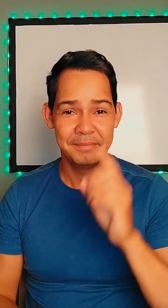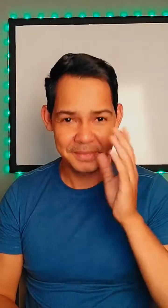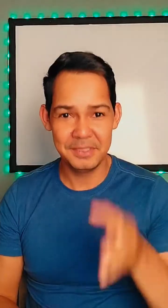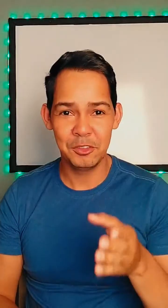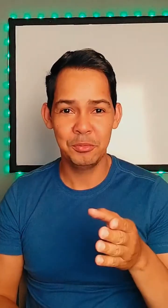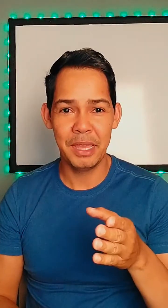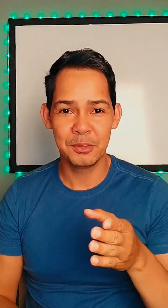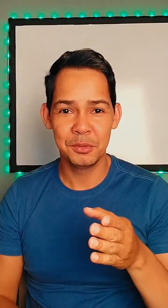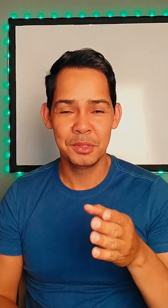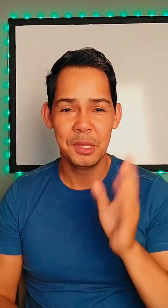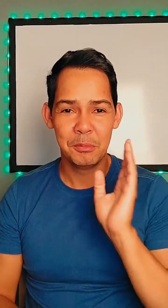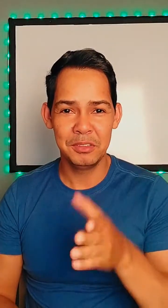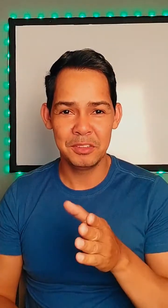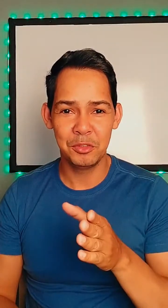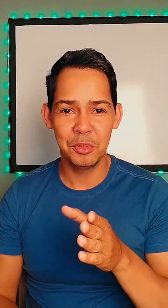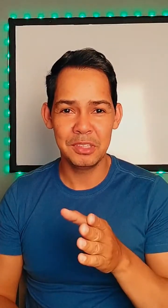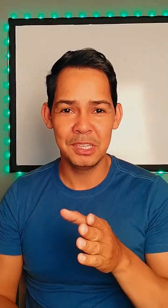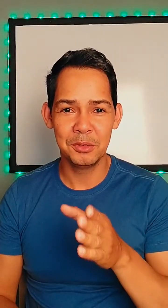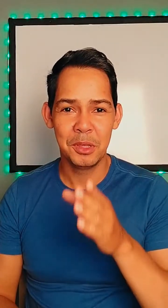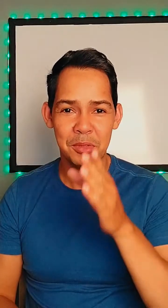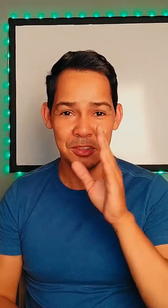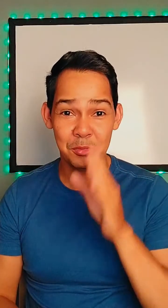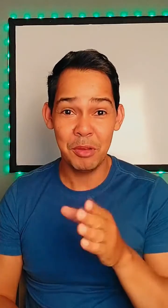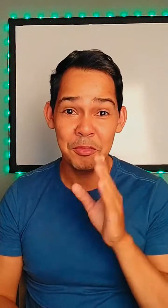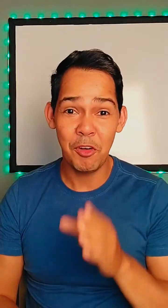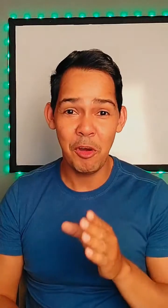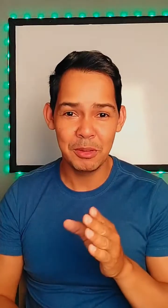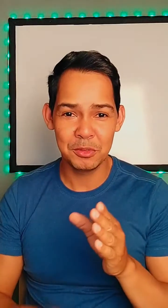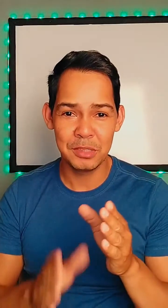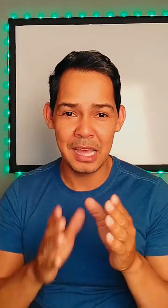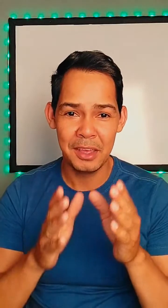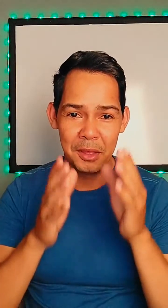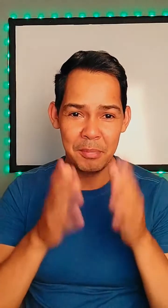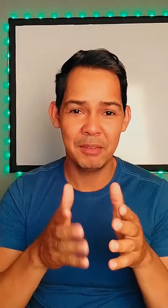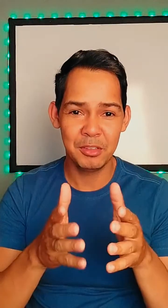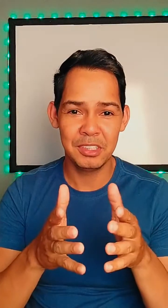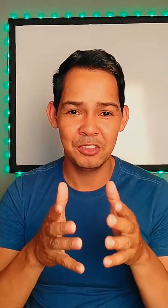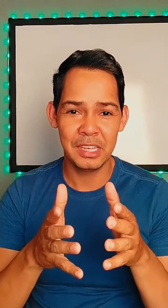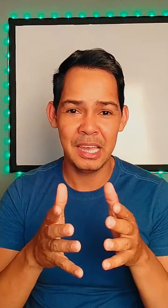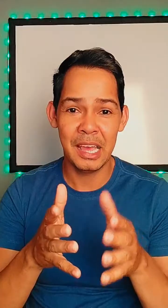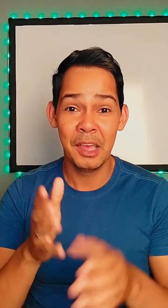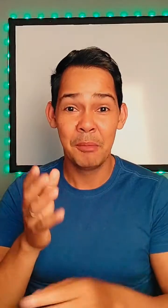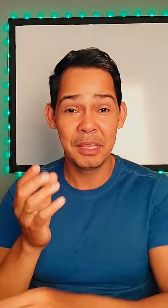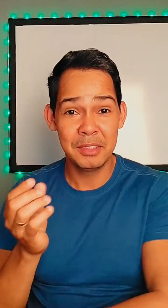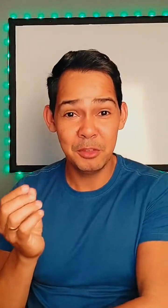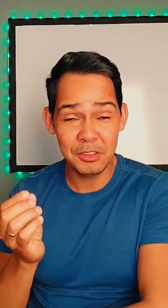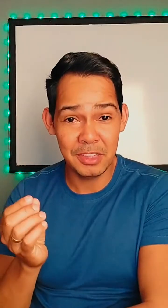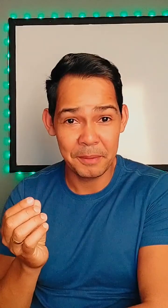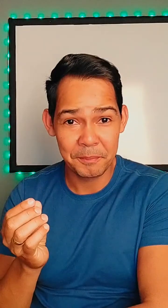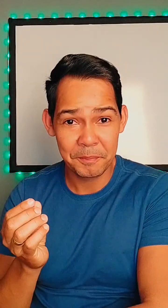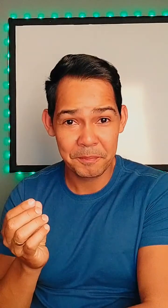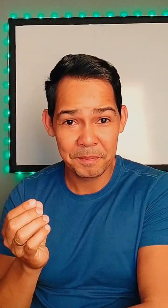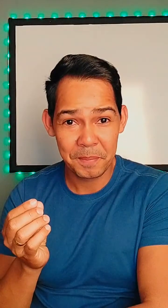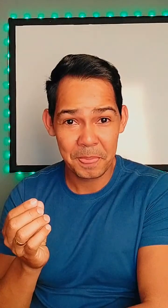Precisa de um método, precisa de um roteiro, precisa de uma forma de estudar para você chegar lá. Porque se você